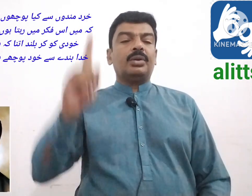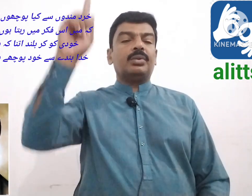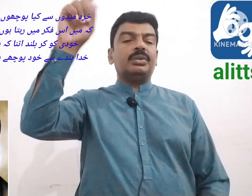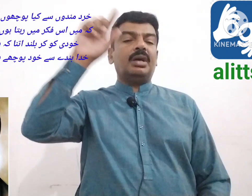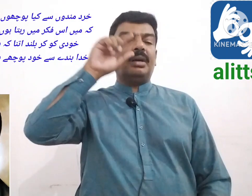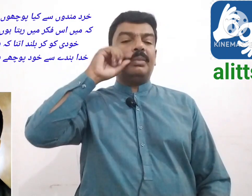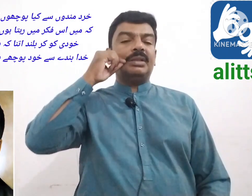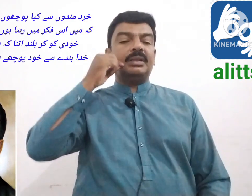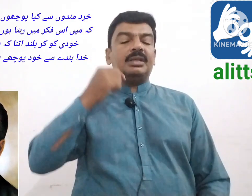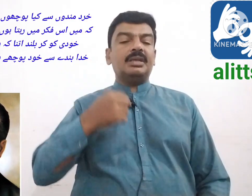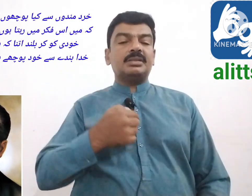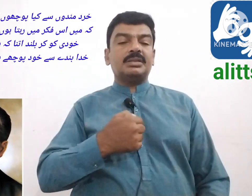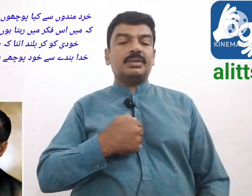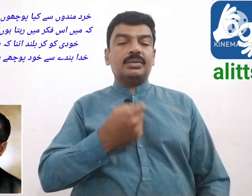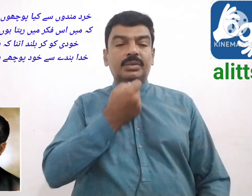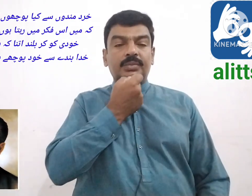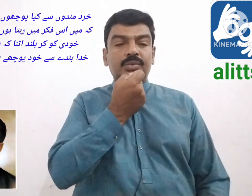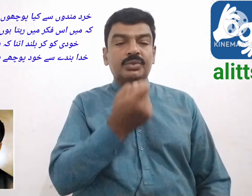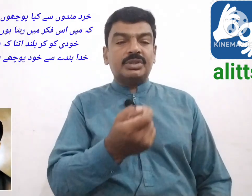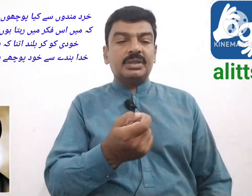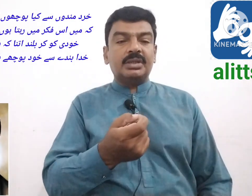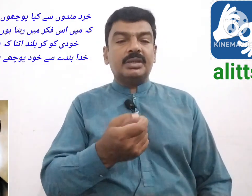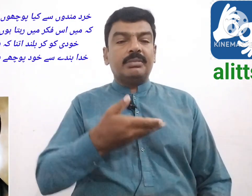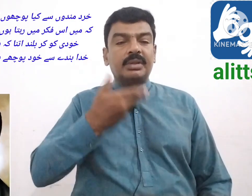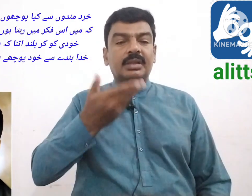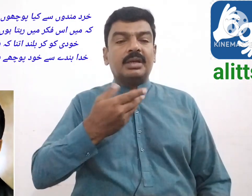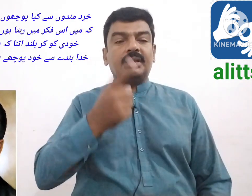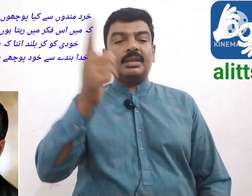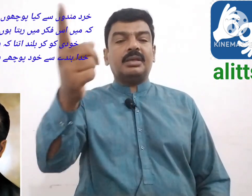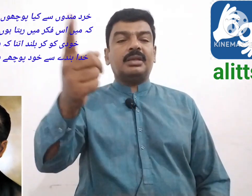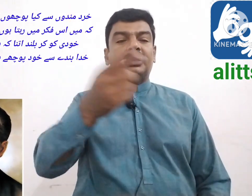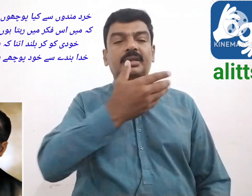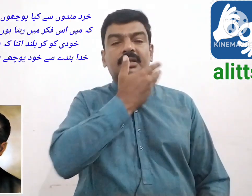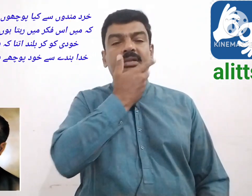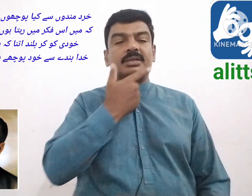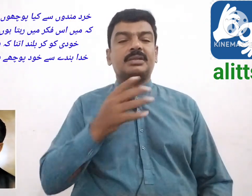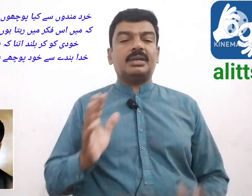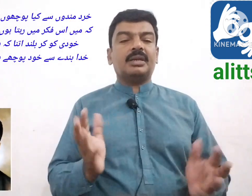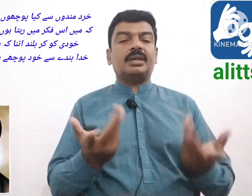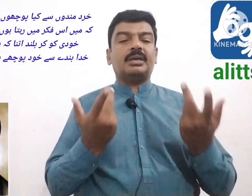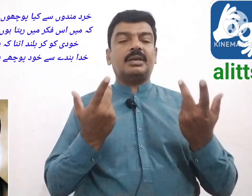खुदा बंदे से खुद पूछे बता तेरी रजा क्या है।